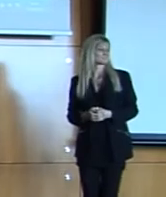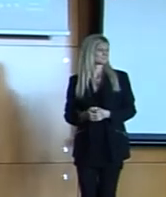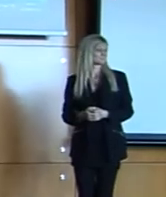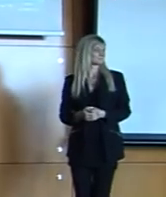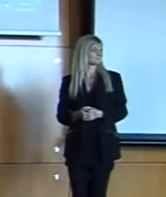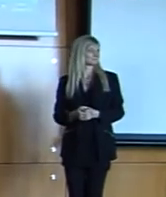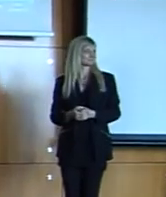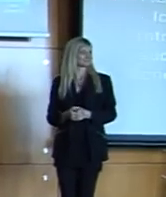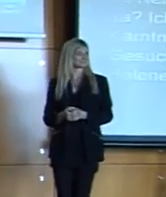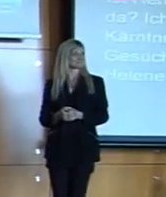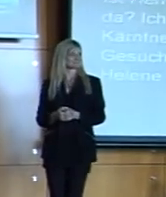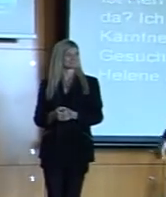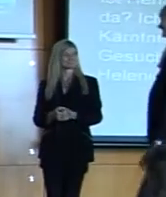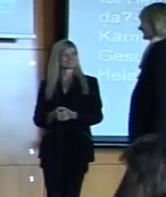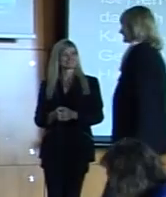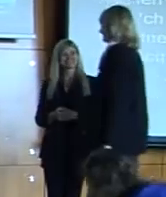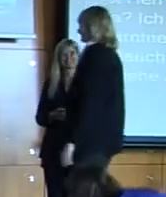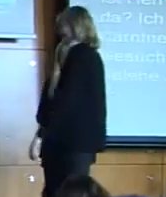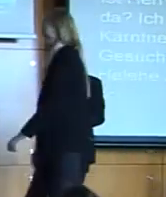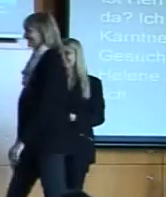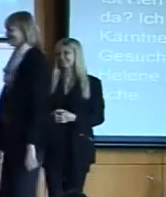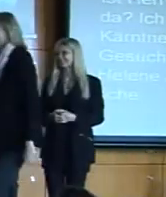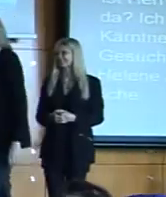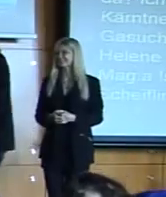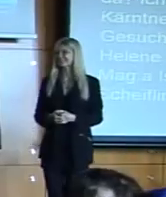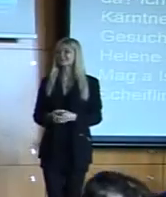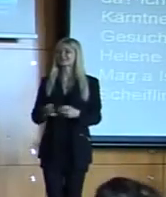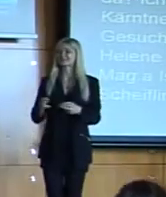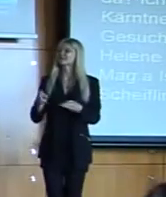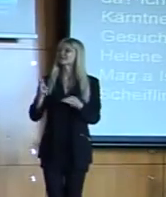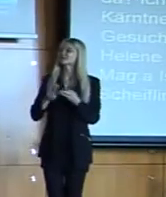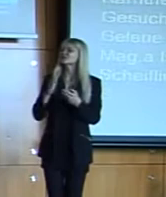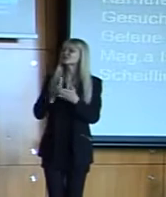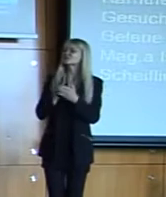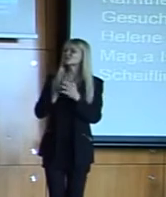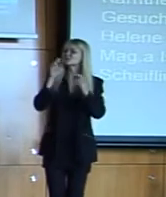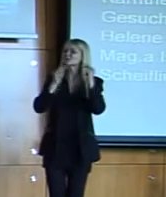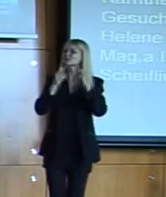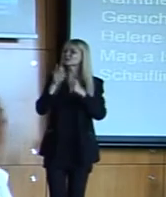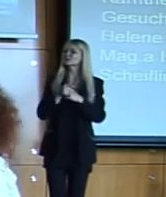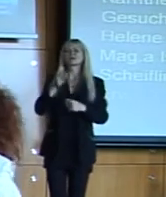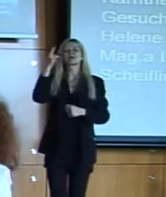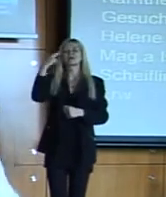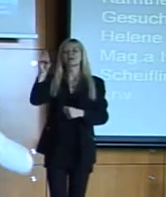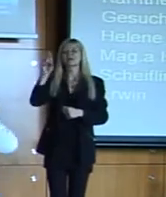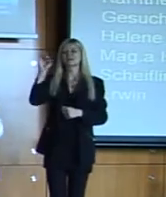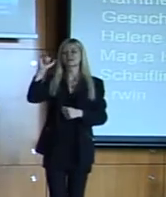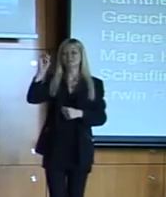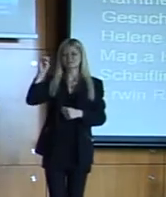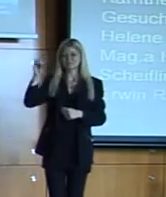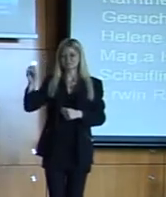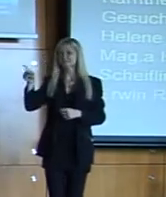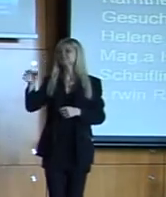Frau Magistra Scheiflinger, die ich ja schon kennengelernt habe, Erwin Ries, darf ich darum